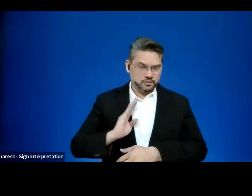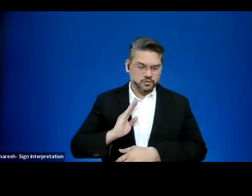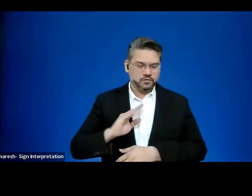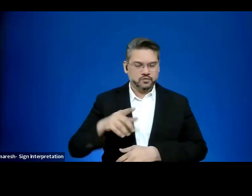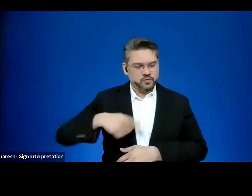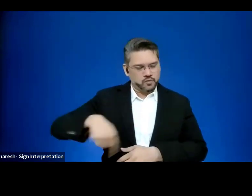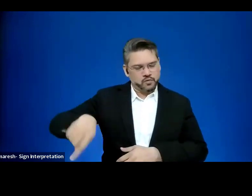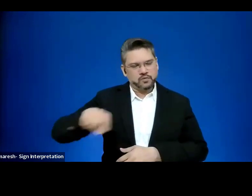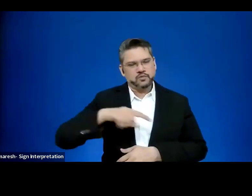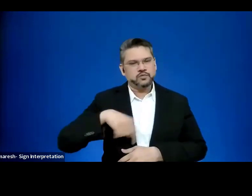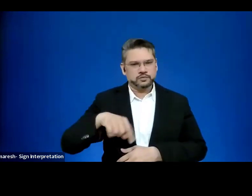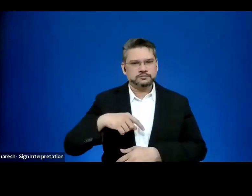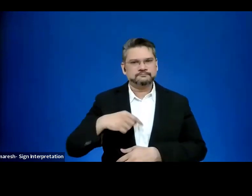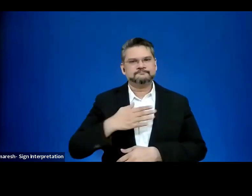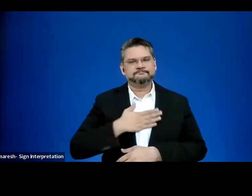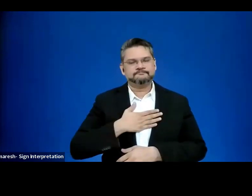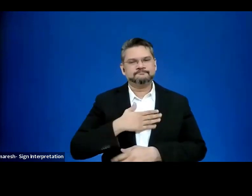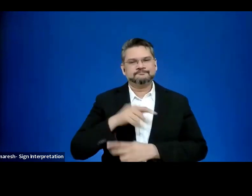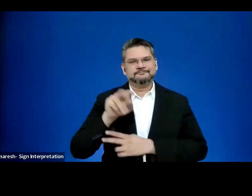尤其呢，